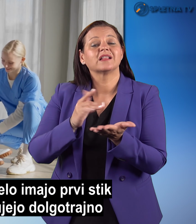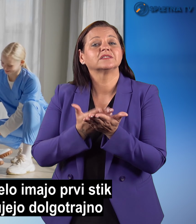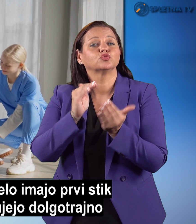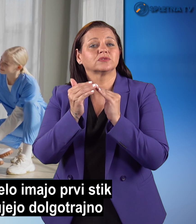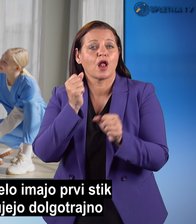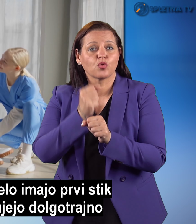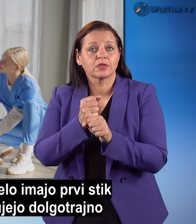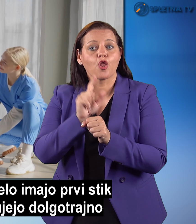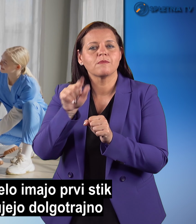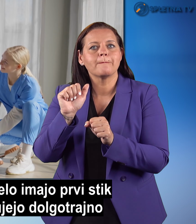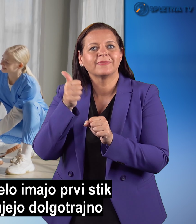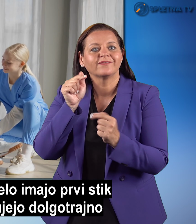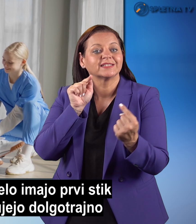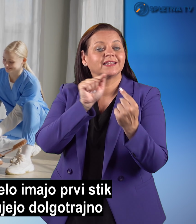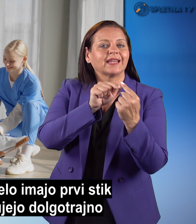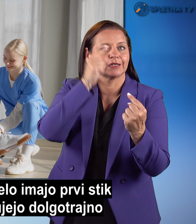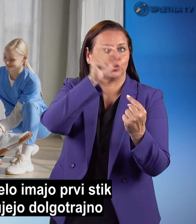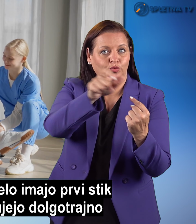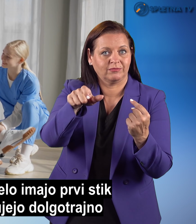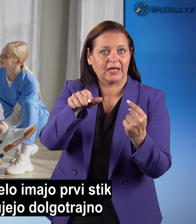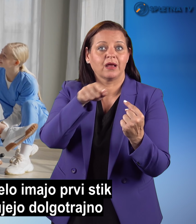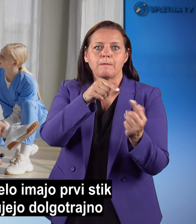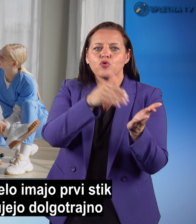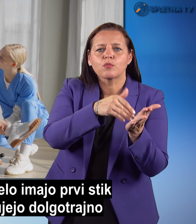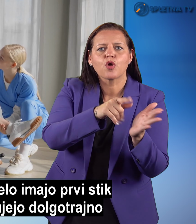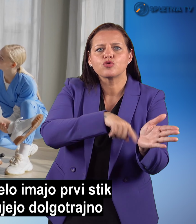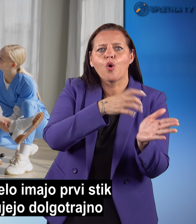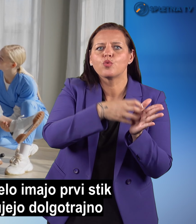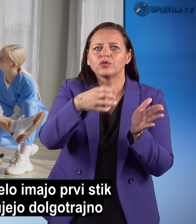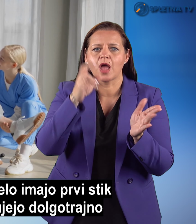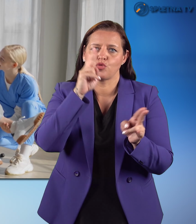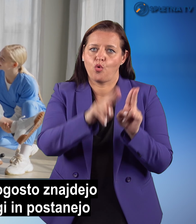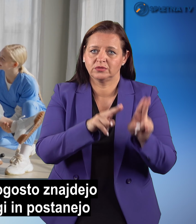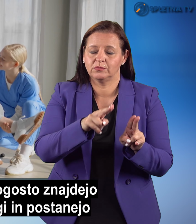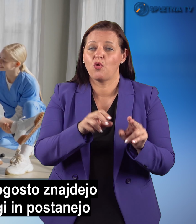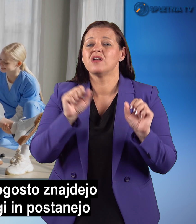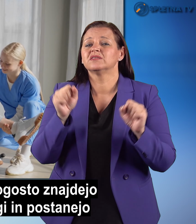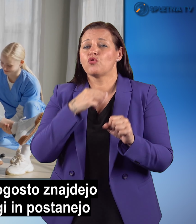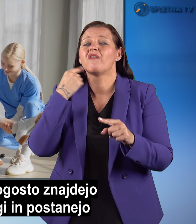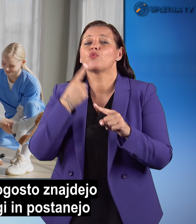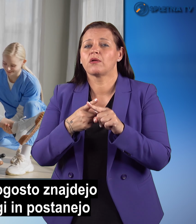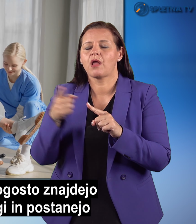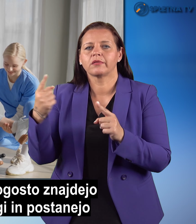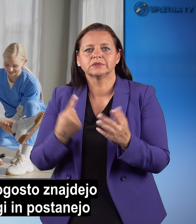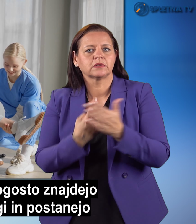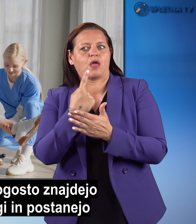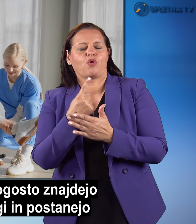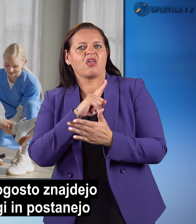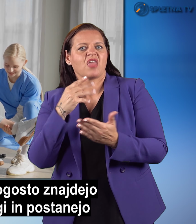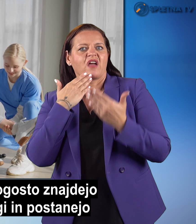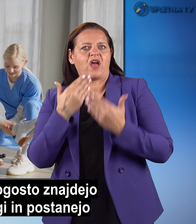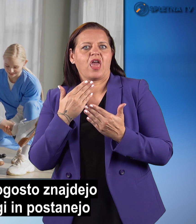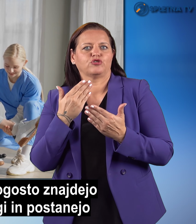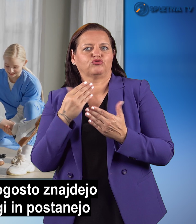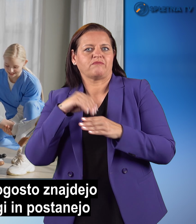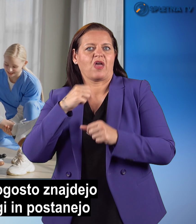Centri za socialno delo imajo prvi stik z ljudmi, ki potrebujejo dolgotrajno oskrbo. Zato se pogosto znajdejo v